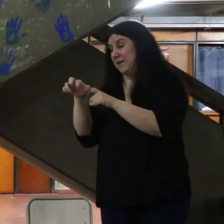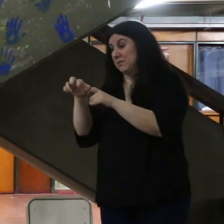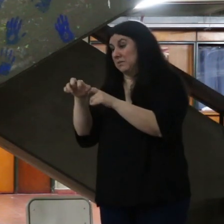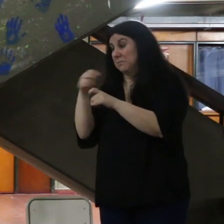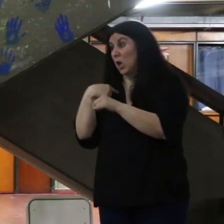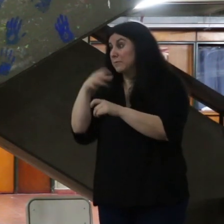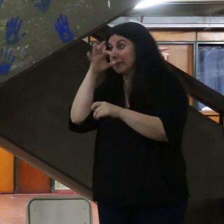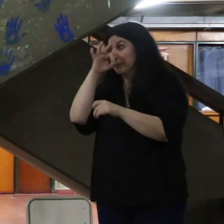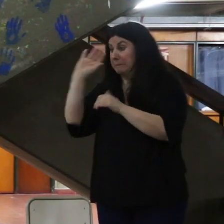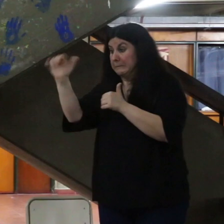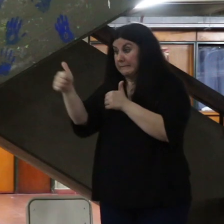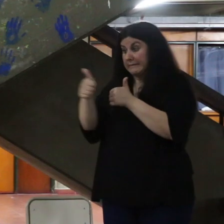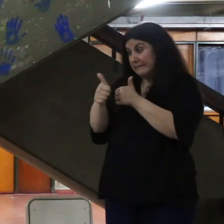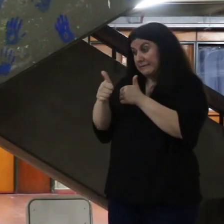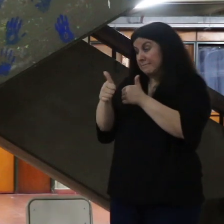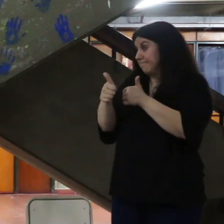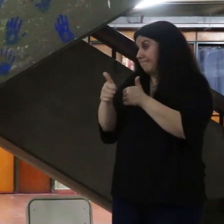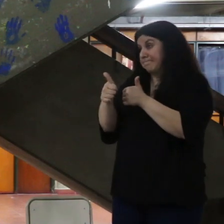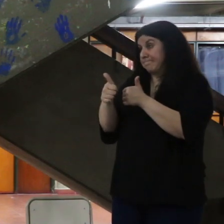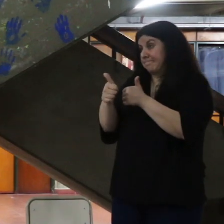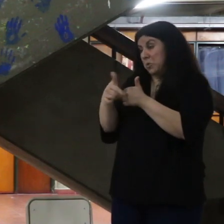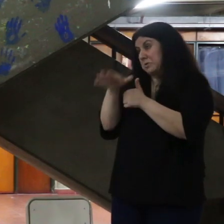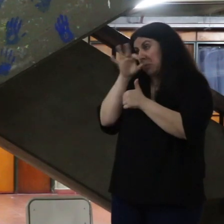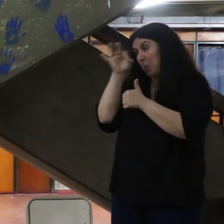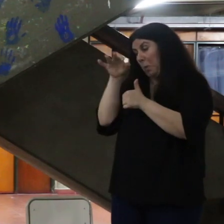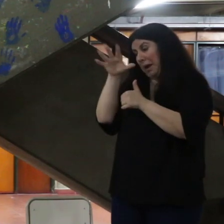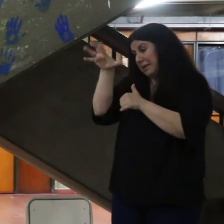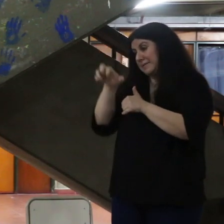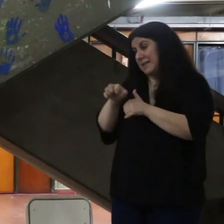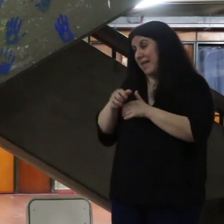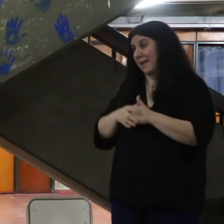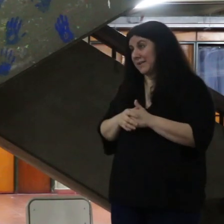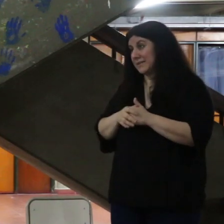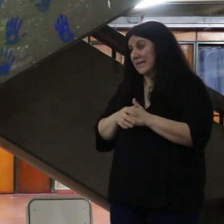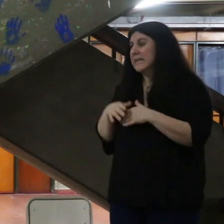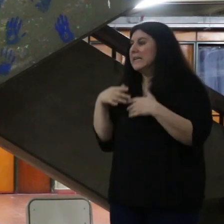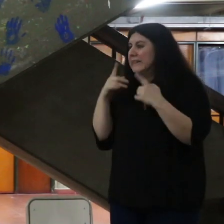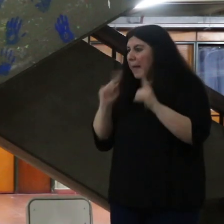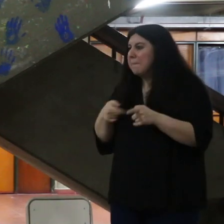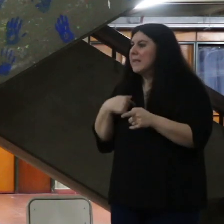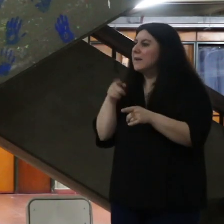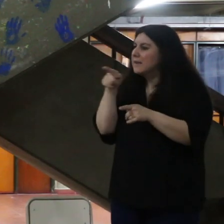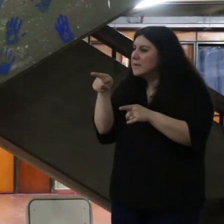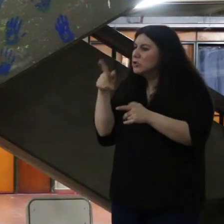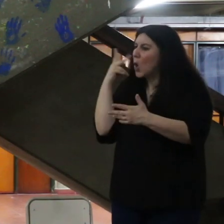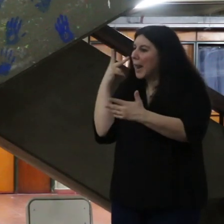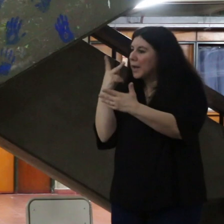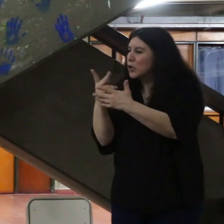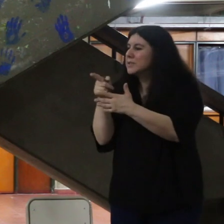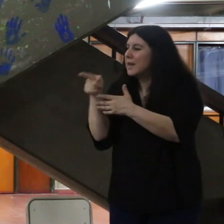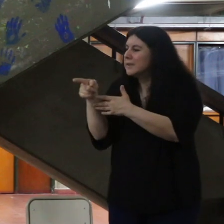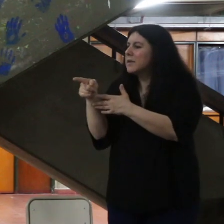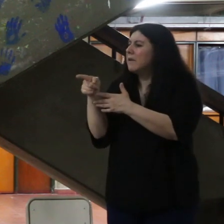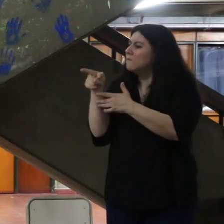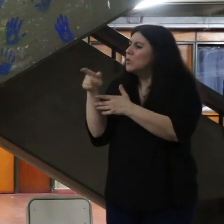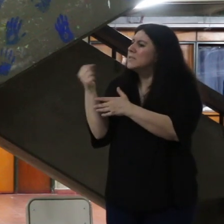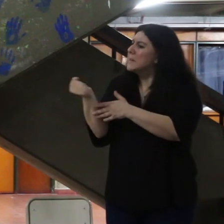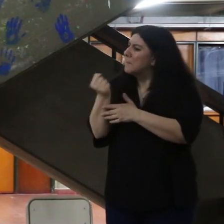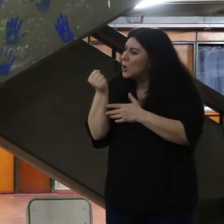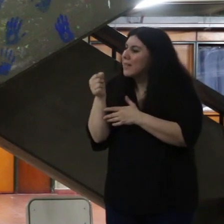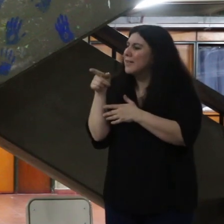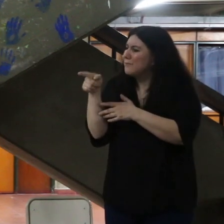nunca. Y el reconocimiento es hacerles sentir que son parte de la escuela. El